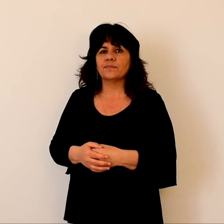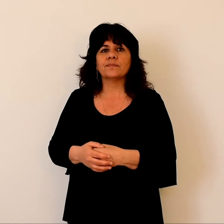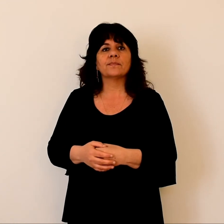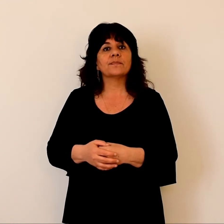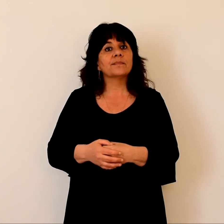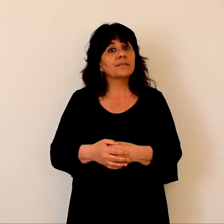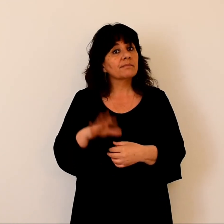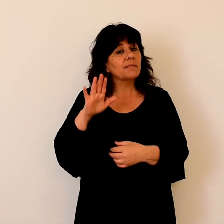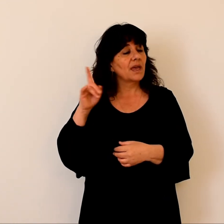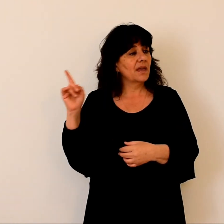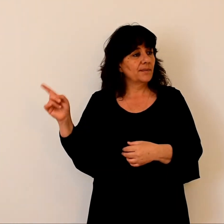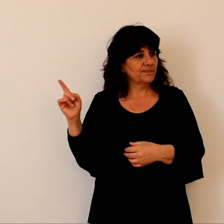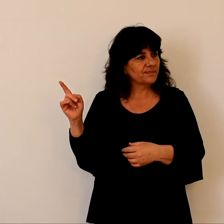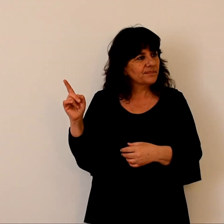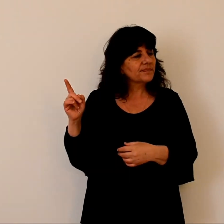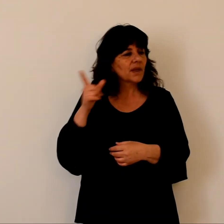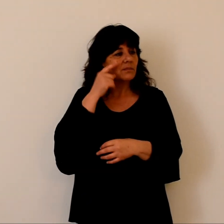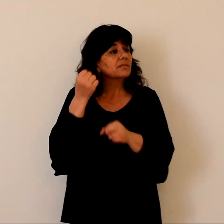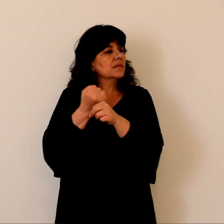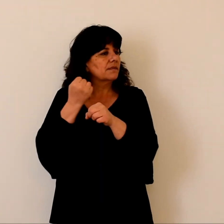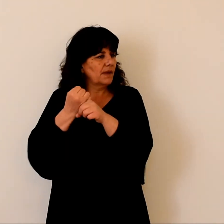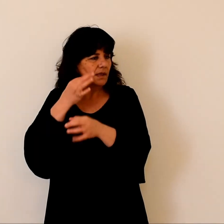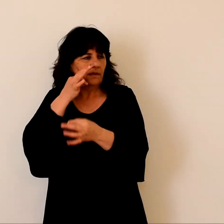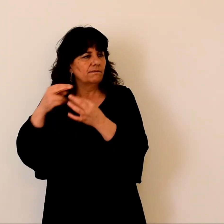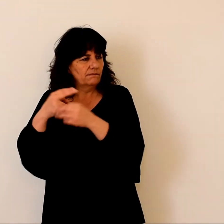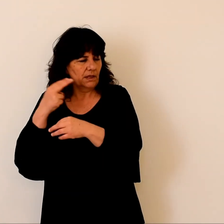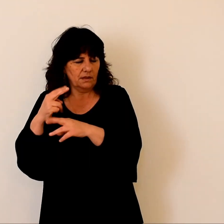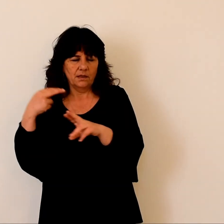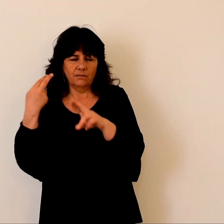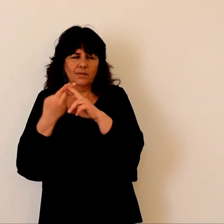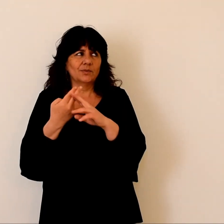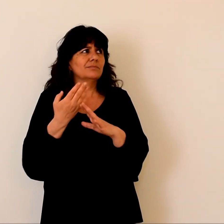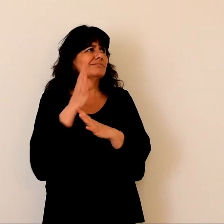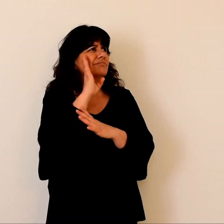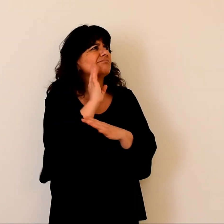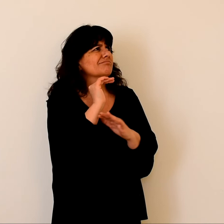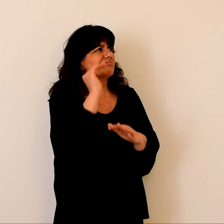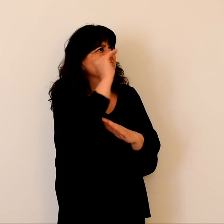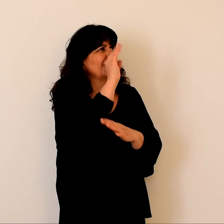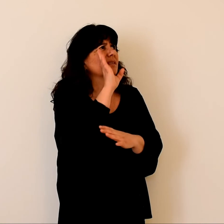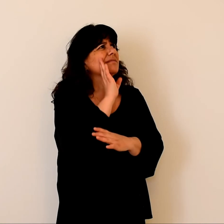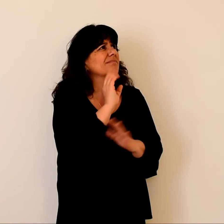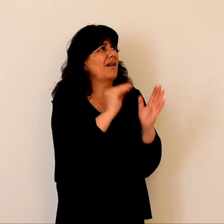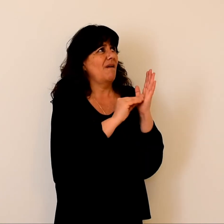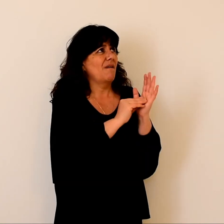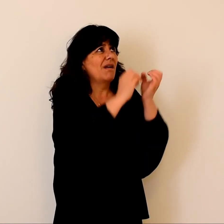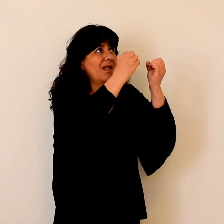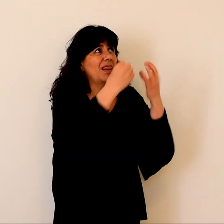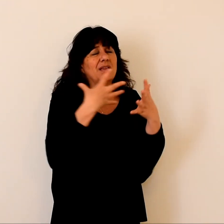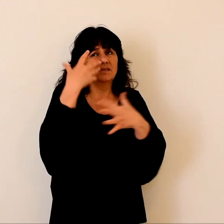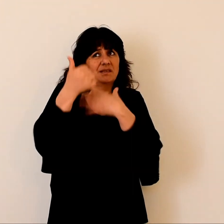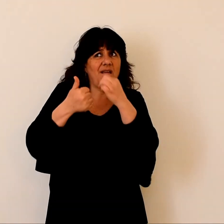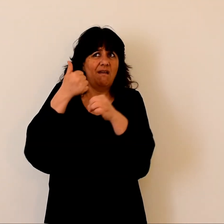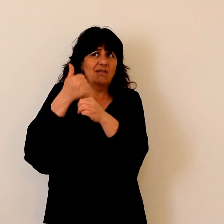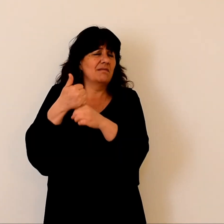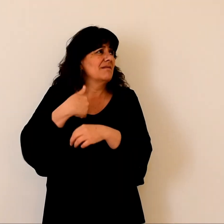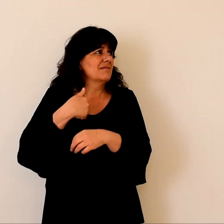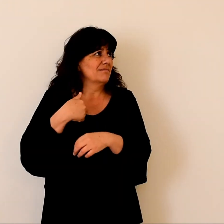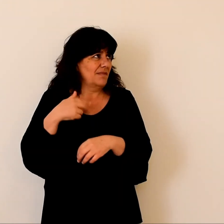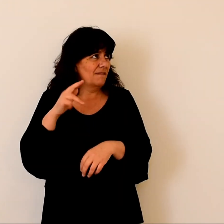Mais le vigneron lui répondit : « Maître, laisse-le encore cette année, le temps que je bêche autour pour